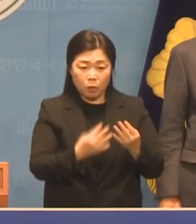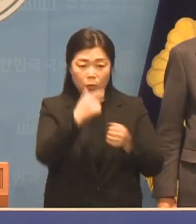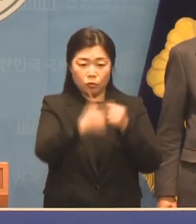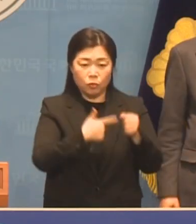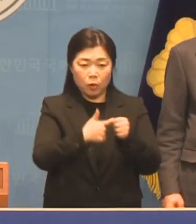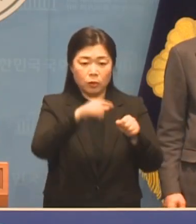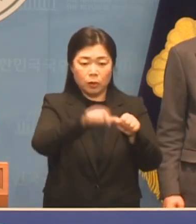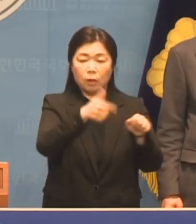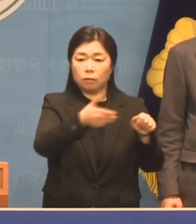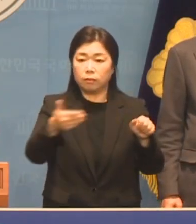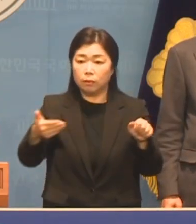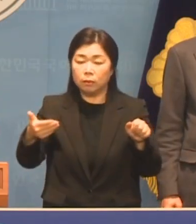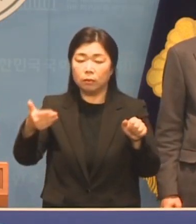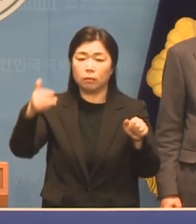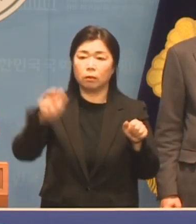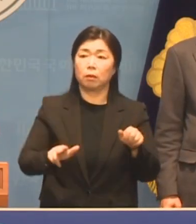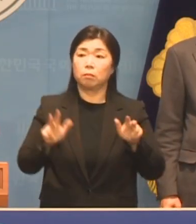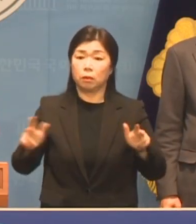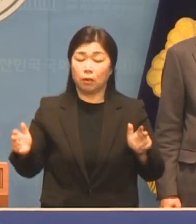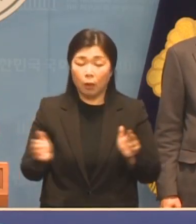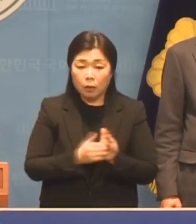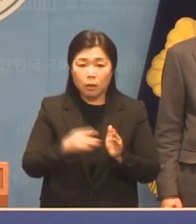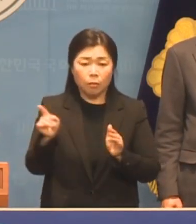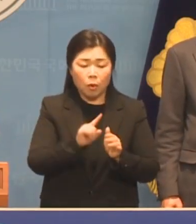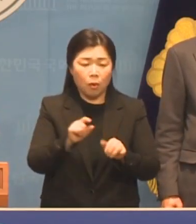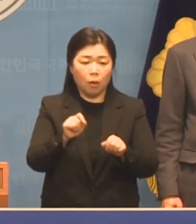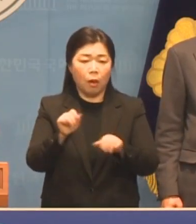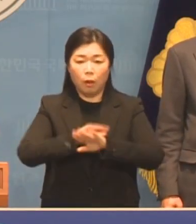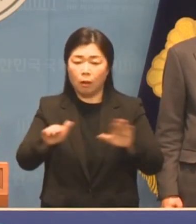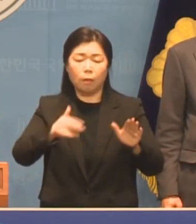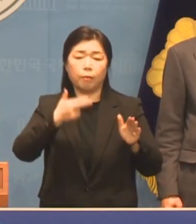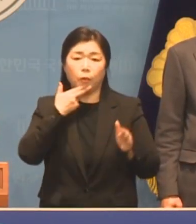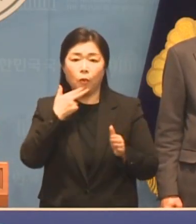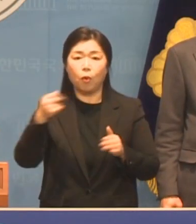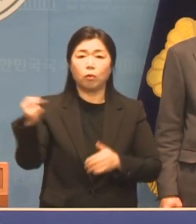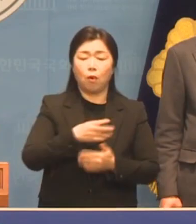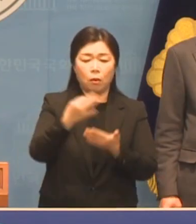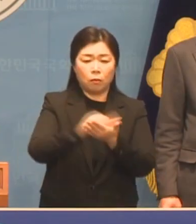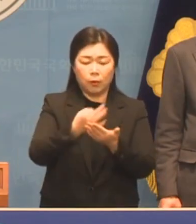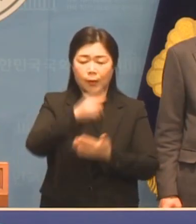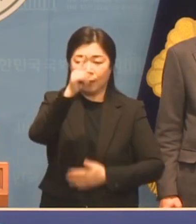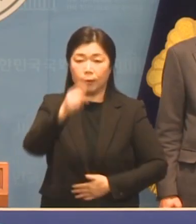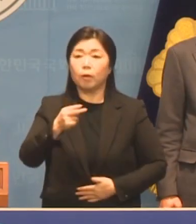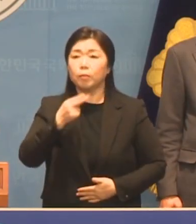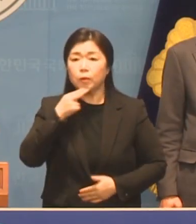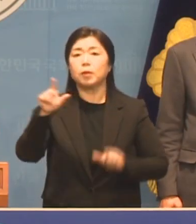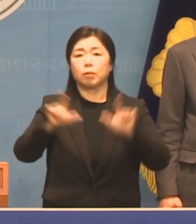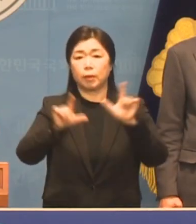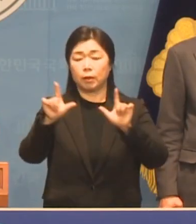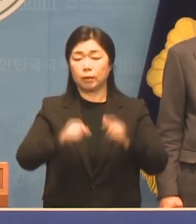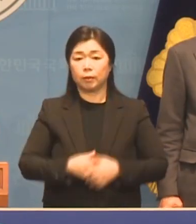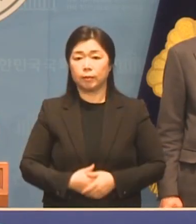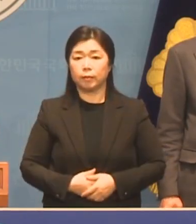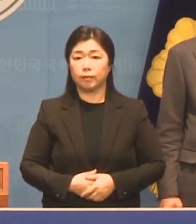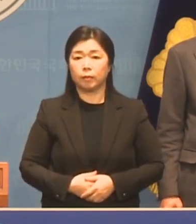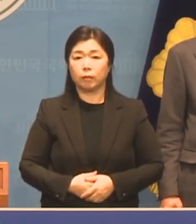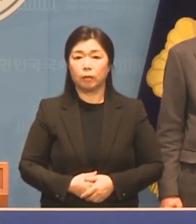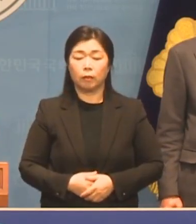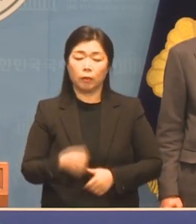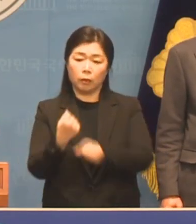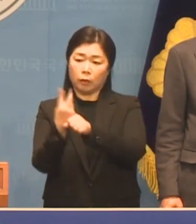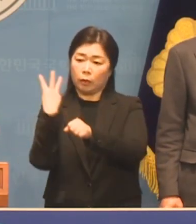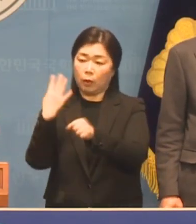지났지만 어떠한 것도 오픈되지 않았고 어떠한 수익도 발생되지 않았습니다.